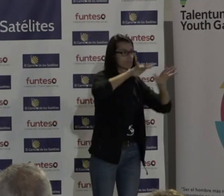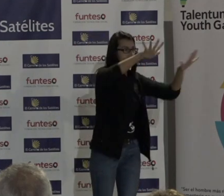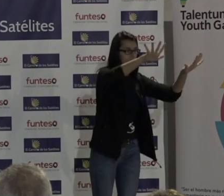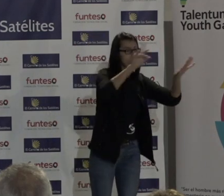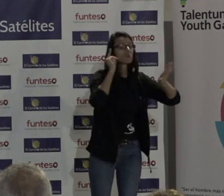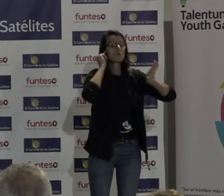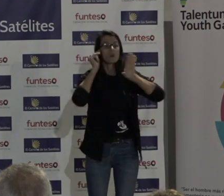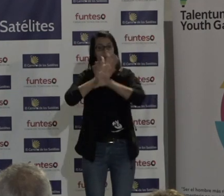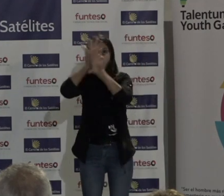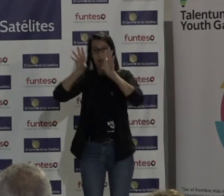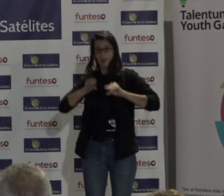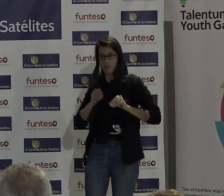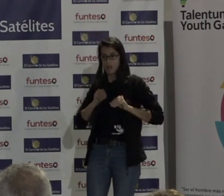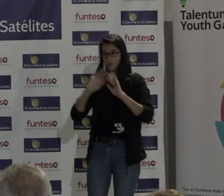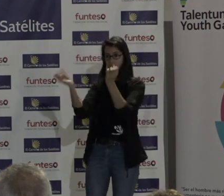hembra recibe.